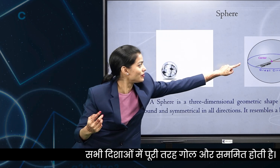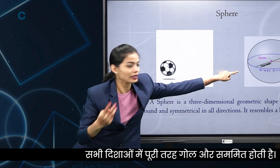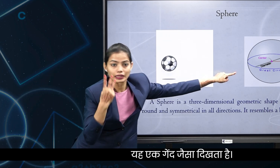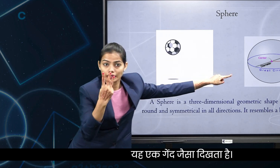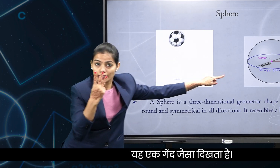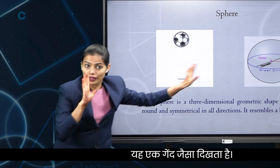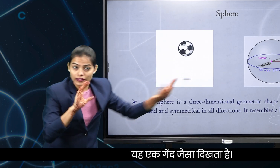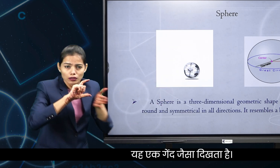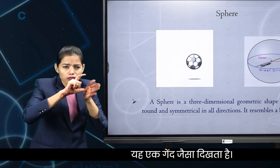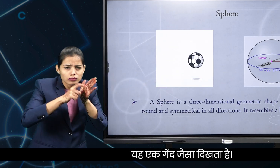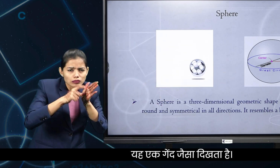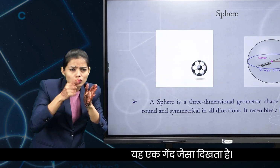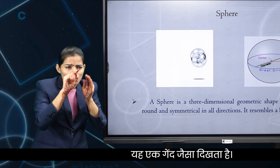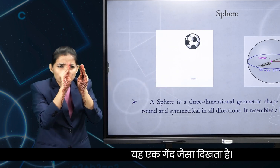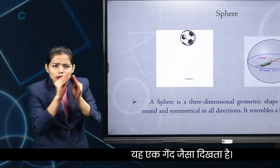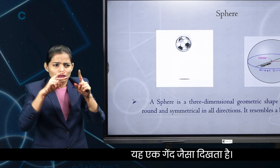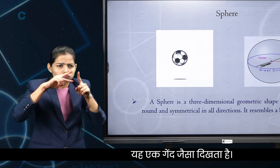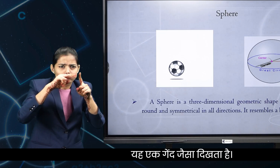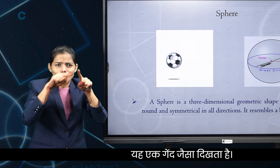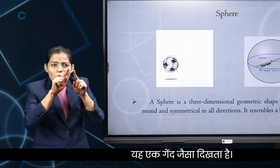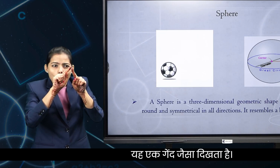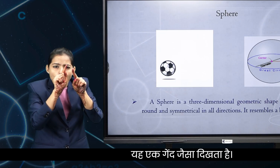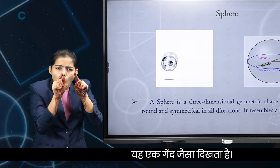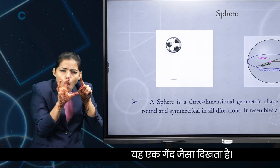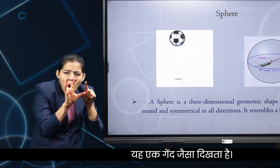है। यह एक गेंद जैसा दिखाता है।